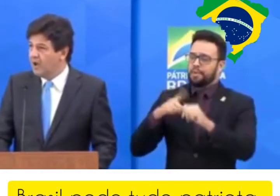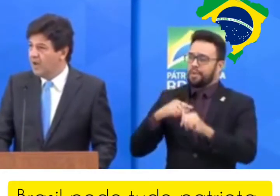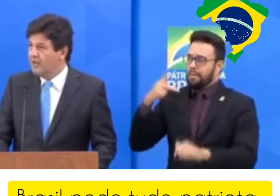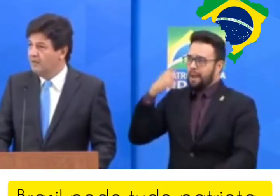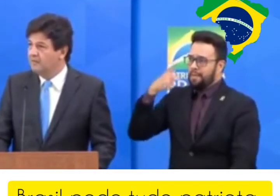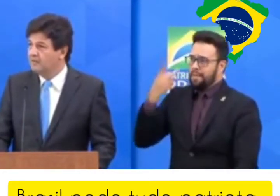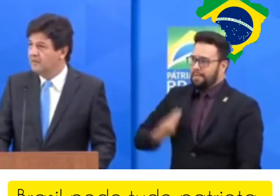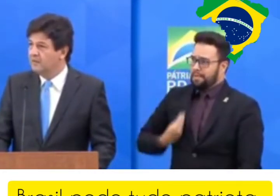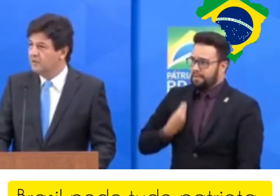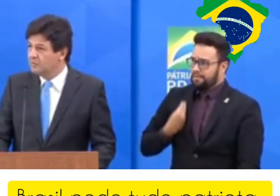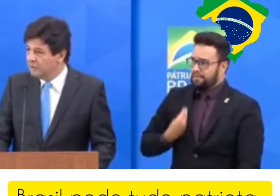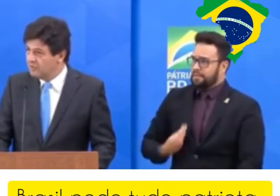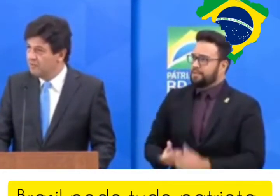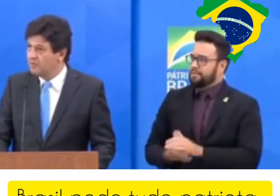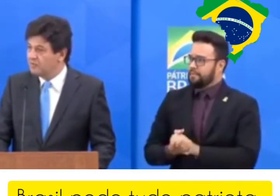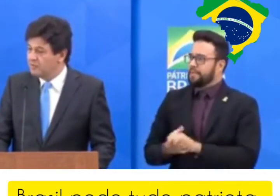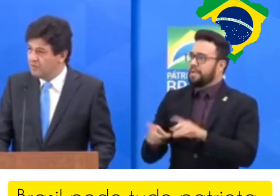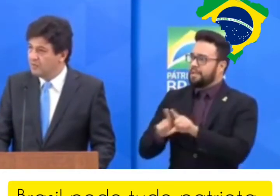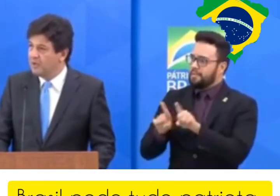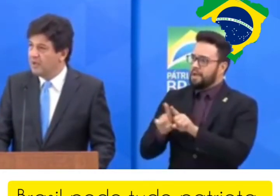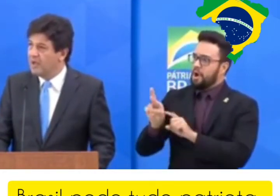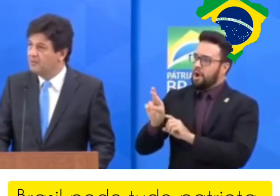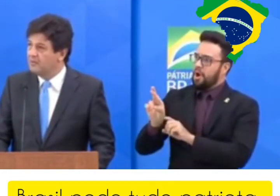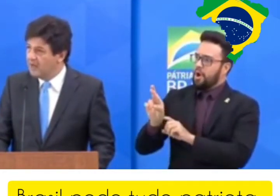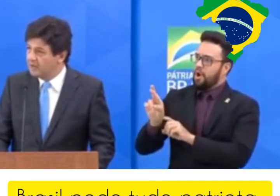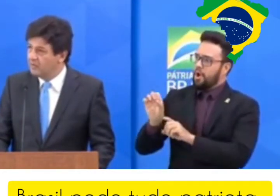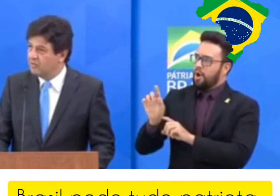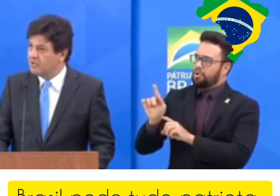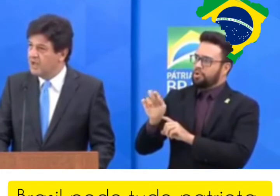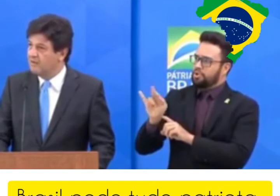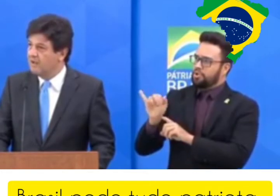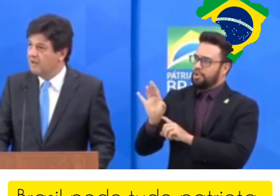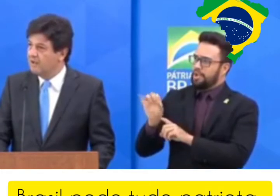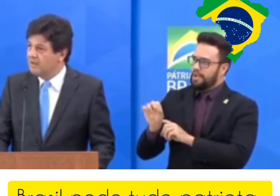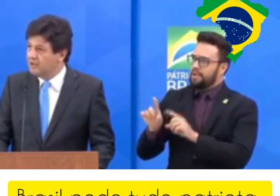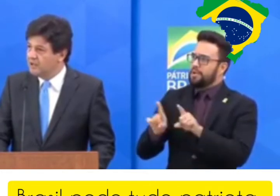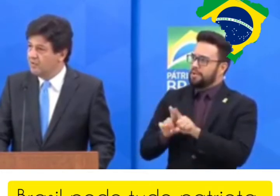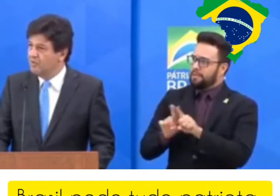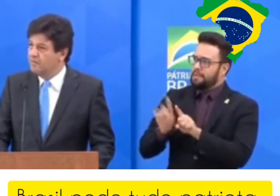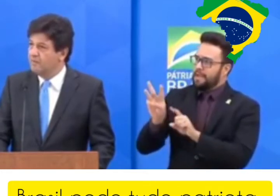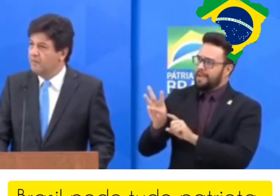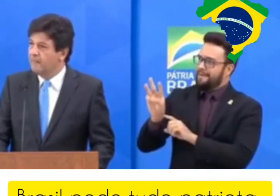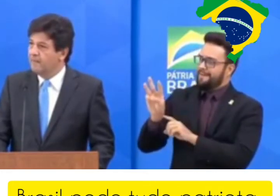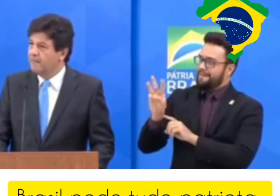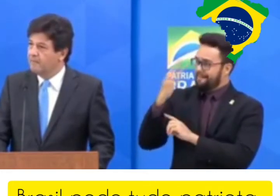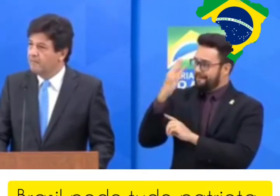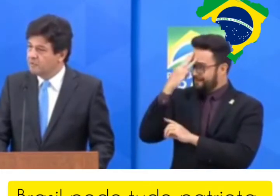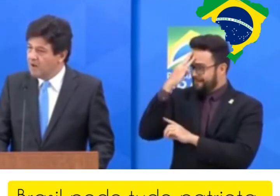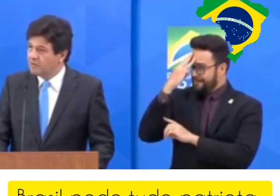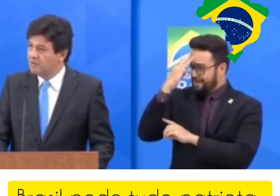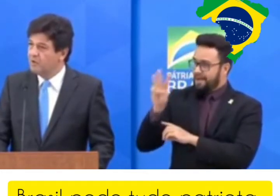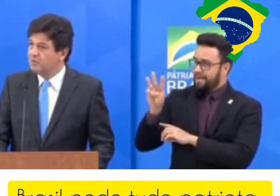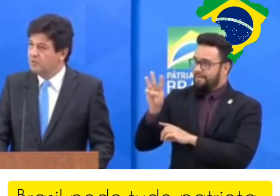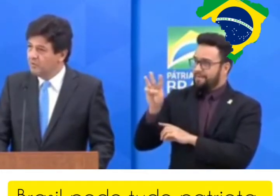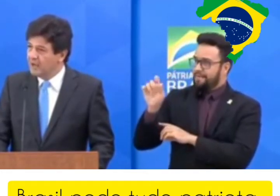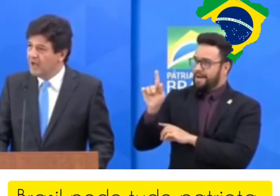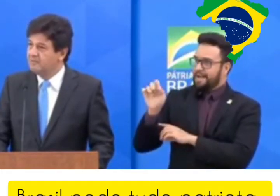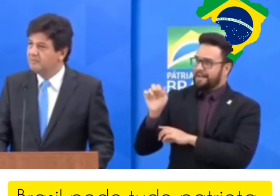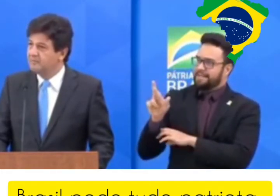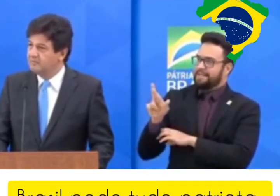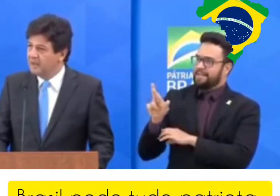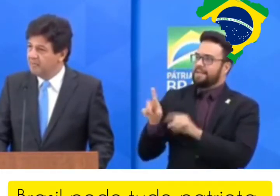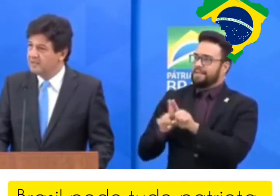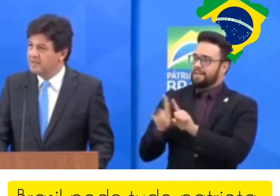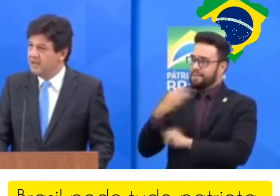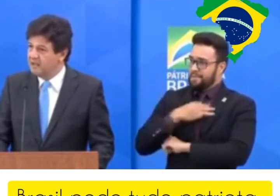ao Rogério Marinho, os ministros da Infraestrutura, muito obrigado, Wagner do Rosário, da AGU, ministro Marcos Pontes, muito